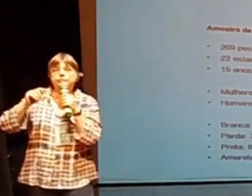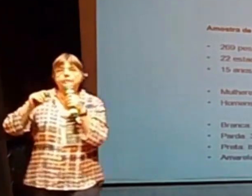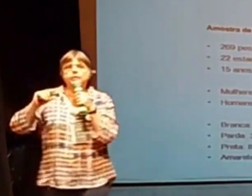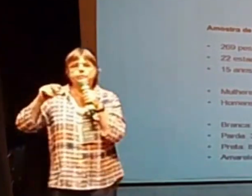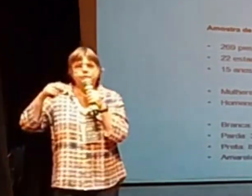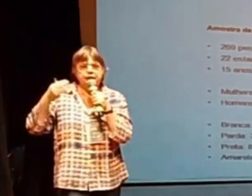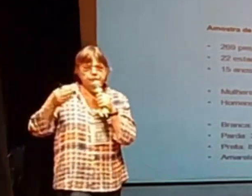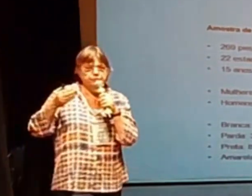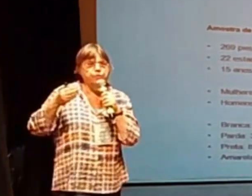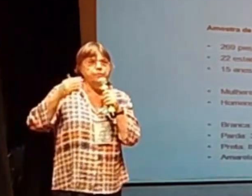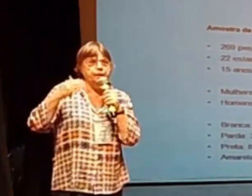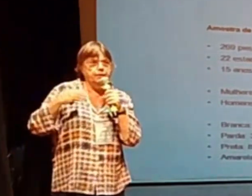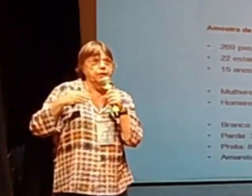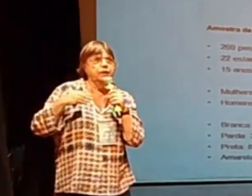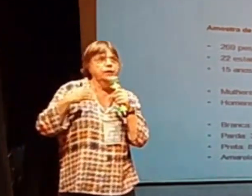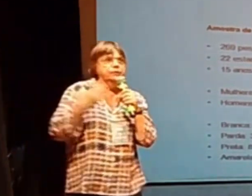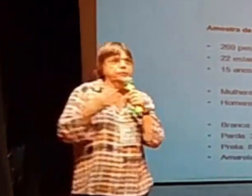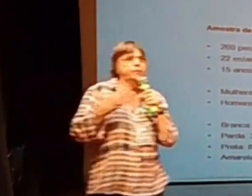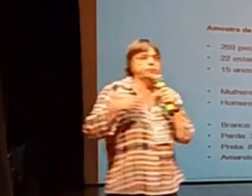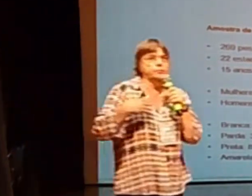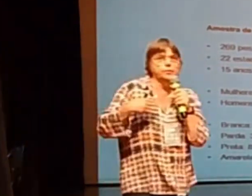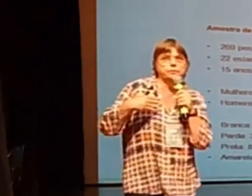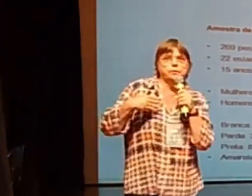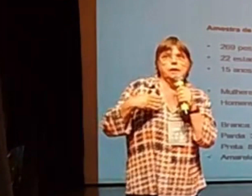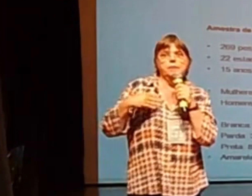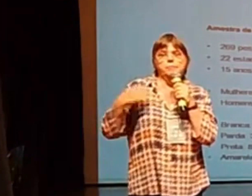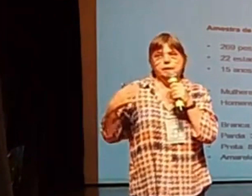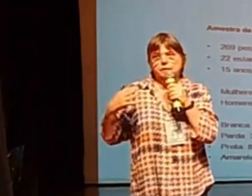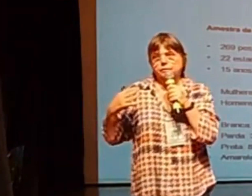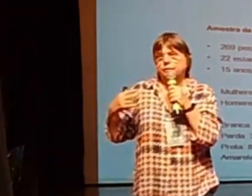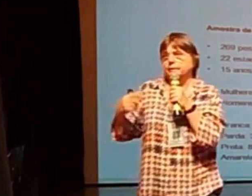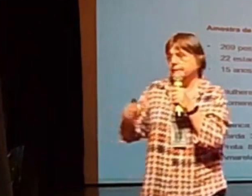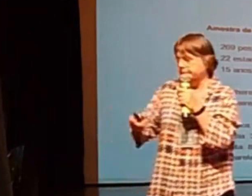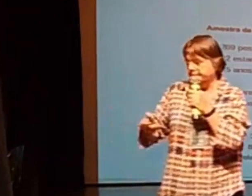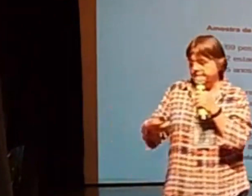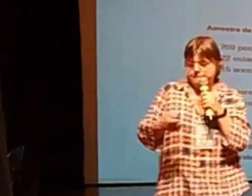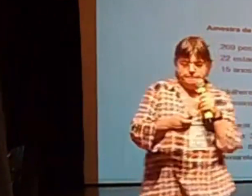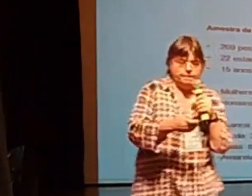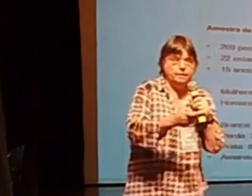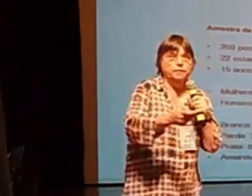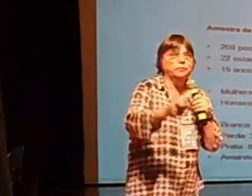Uma representatividade um pouco maior de pessoas brancas. Né?